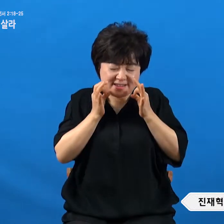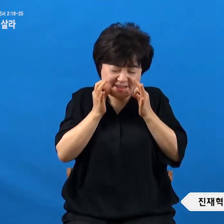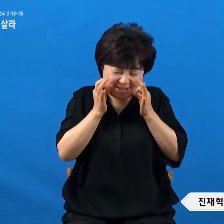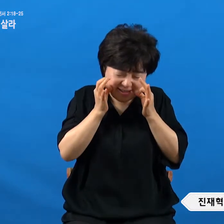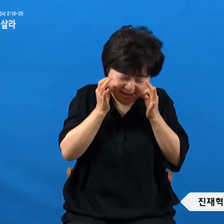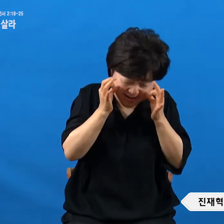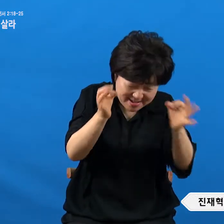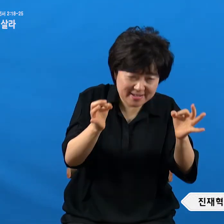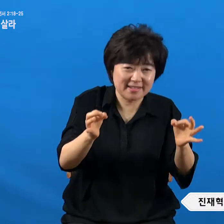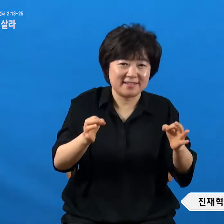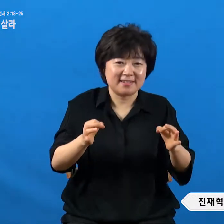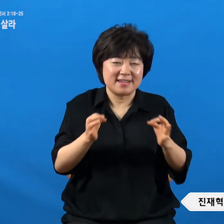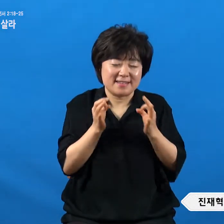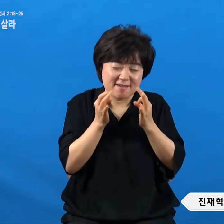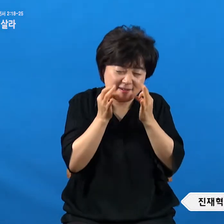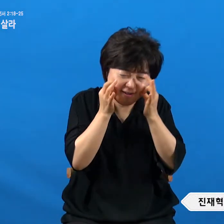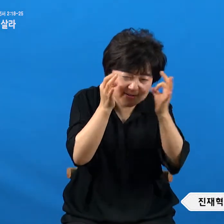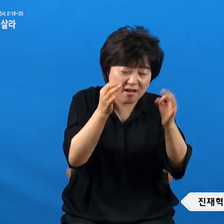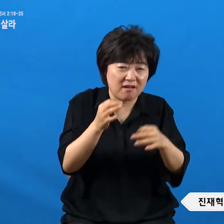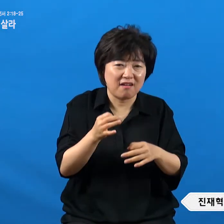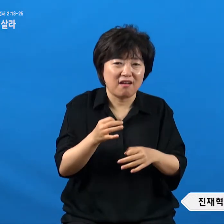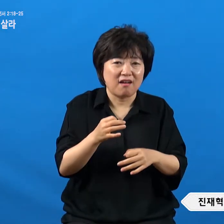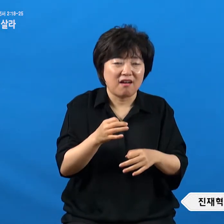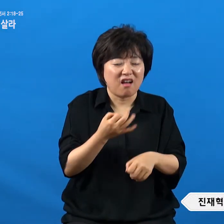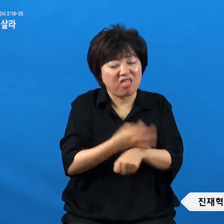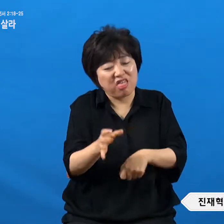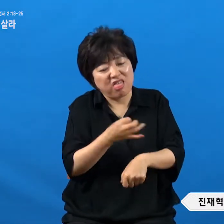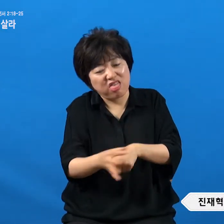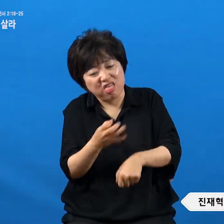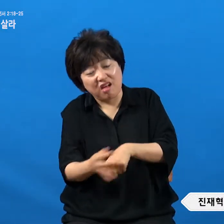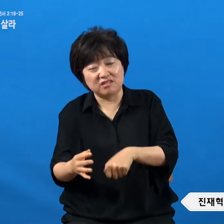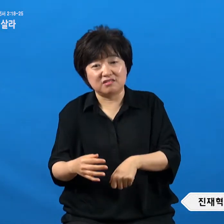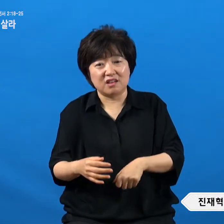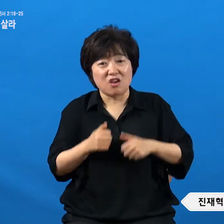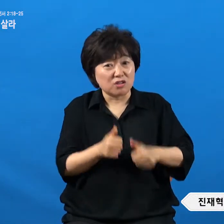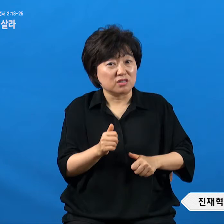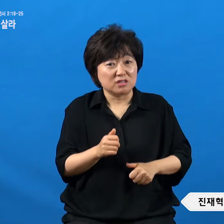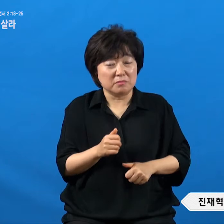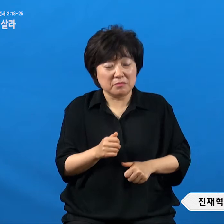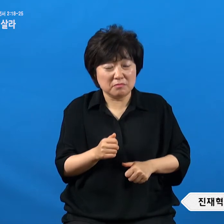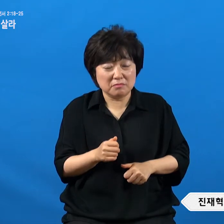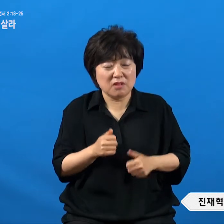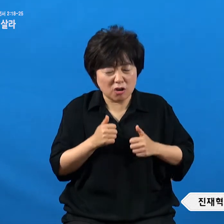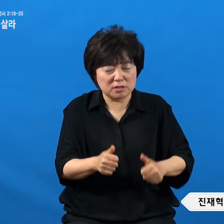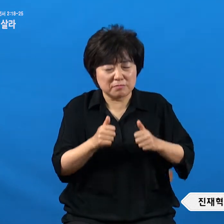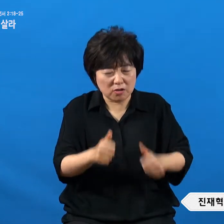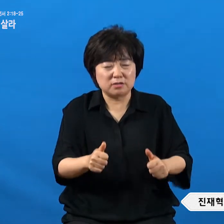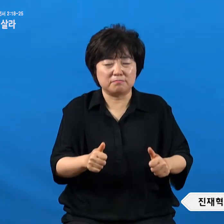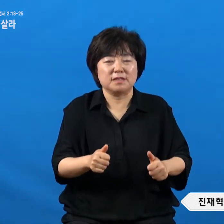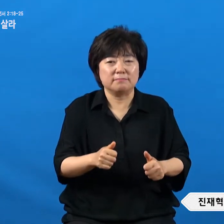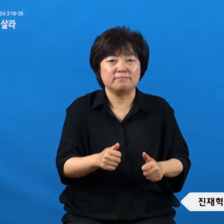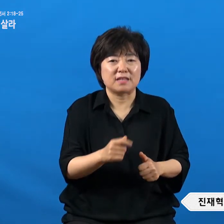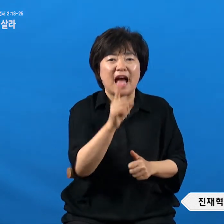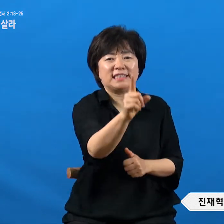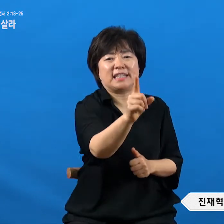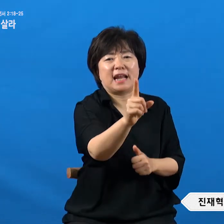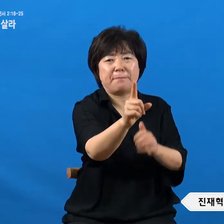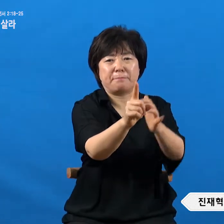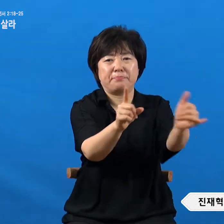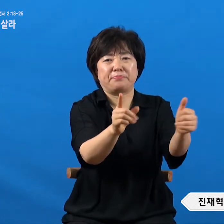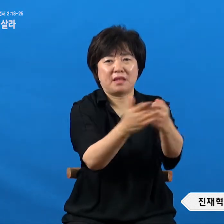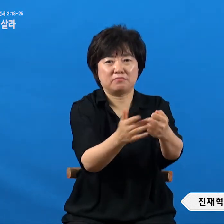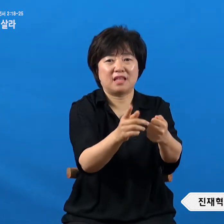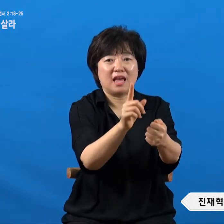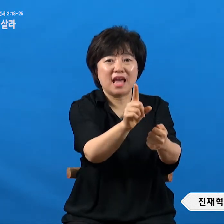우리의 관객이 되십니다. 사람들의 평가가, 주인들이 문제가 아니라 바로 하나님을 생각하고